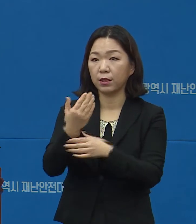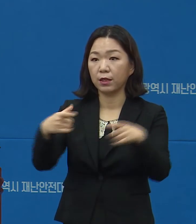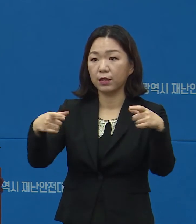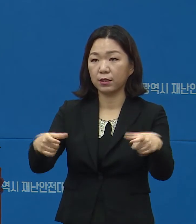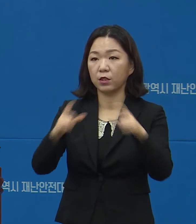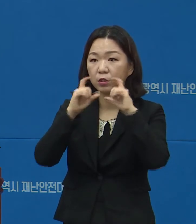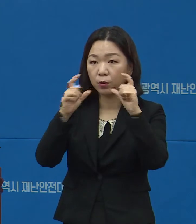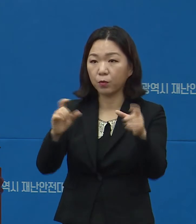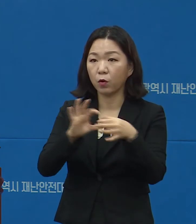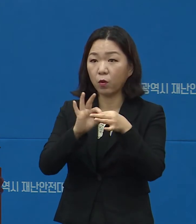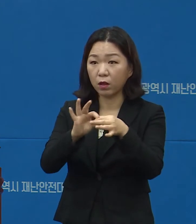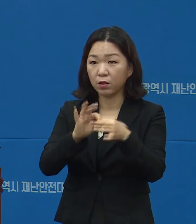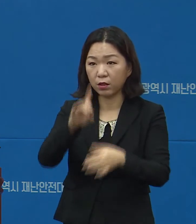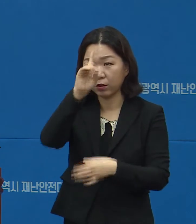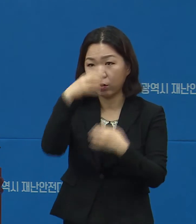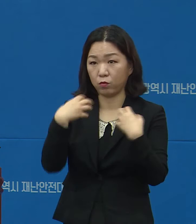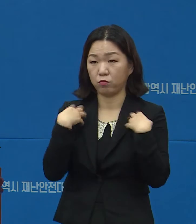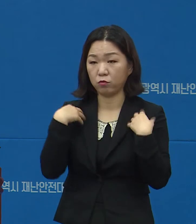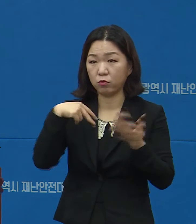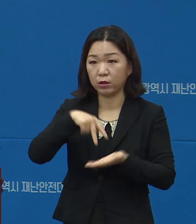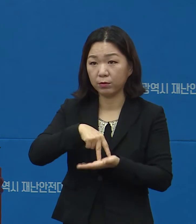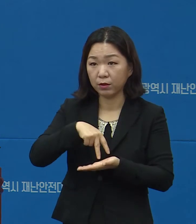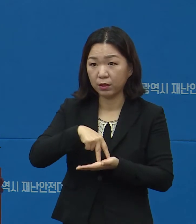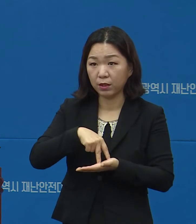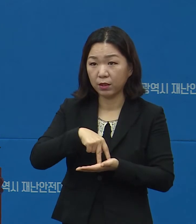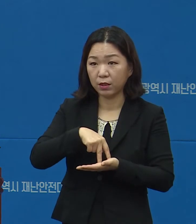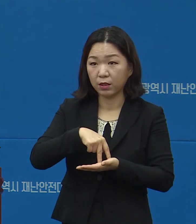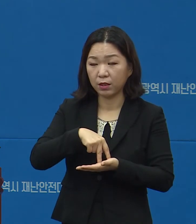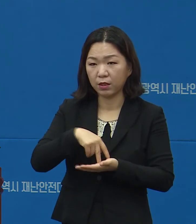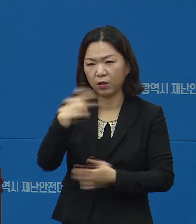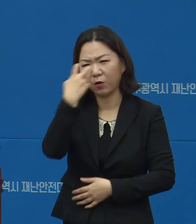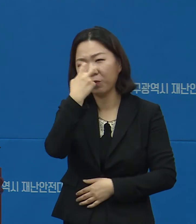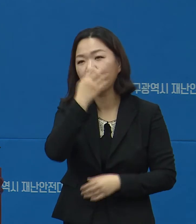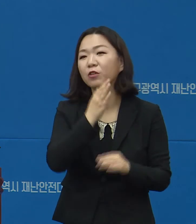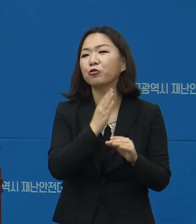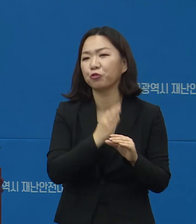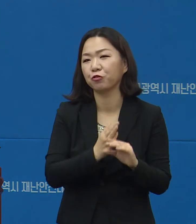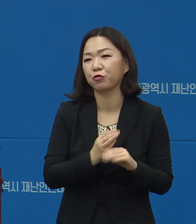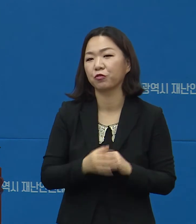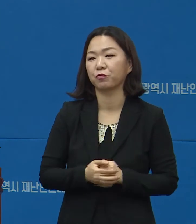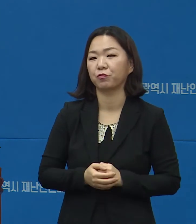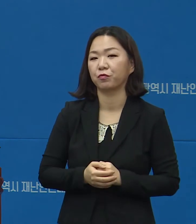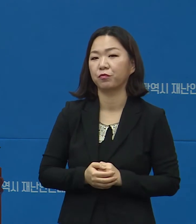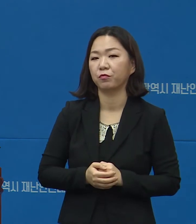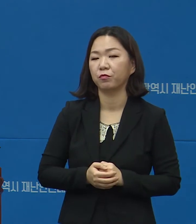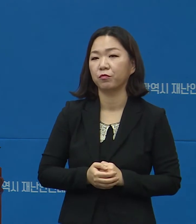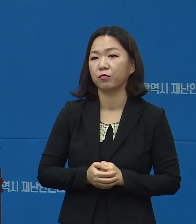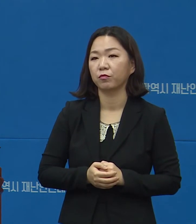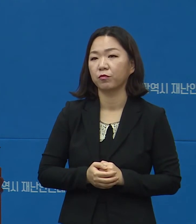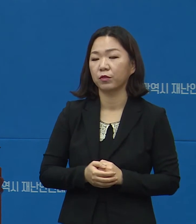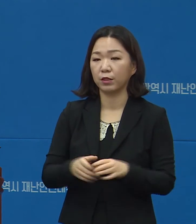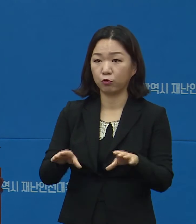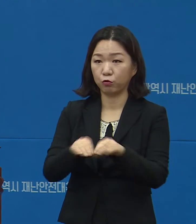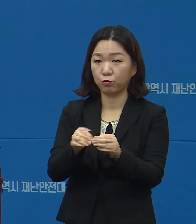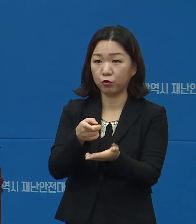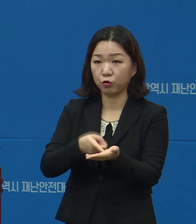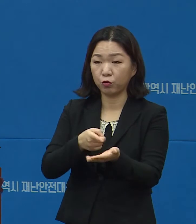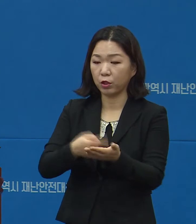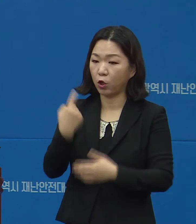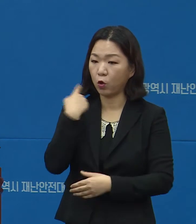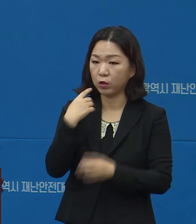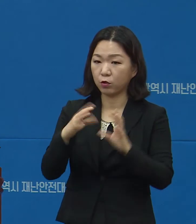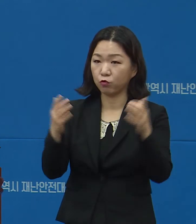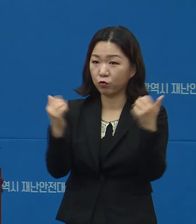특별재난지역 선포와 관련해서는 정부에서도 그동안 검토를 하고 있었던 사항입니다. 총리께서 어제 국회